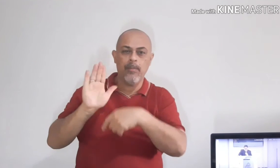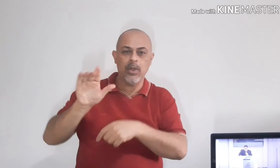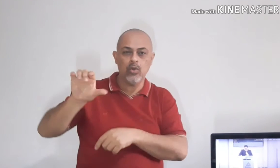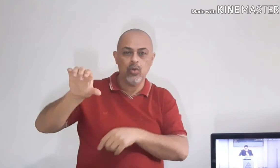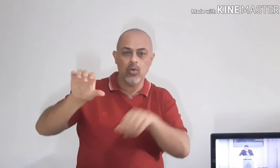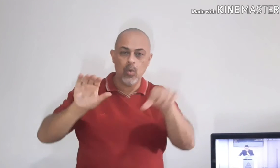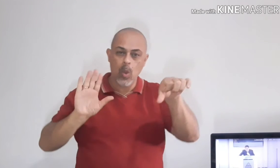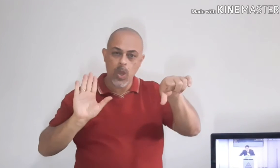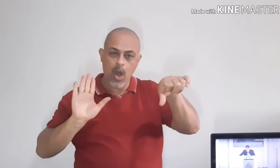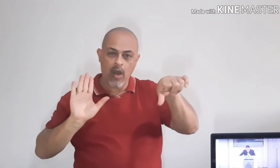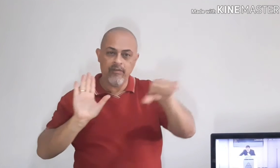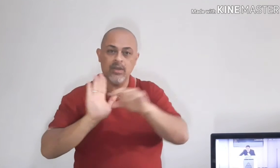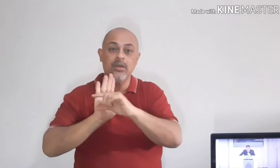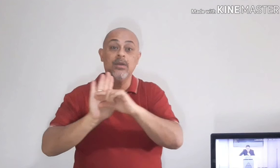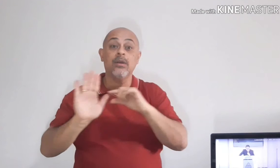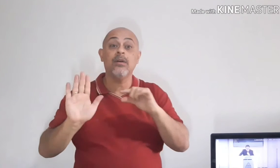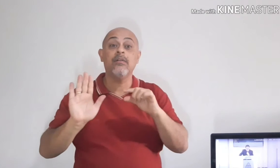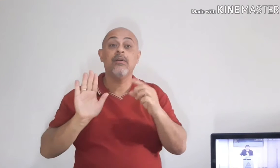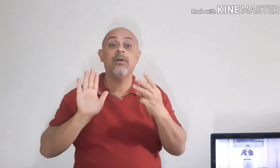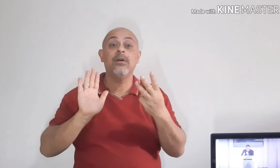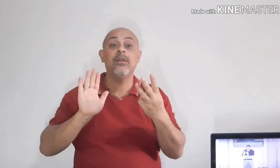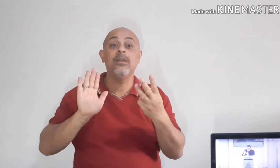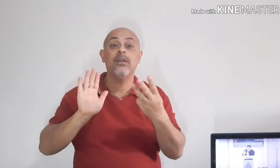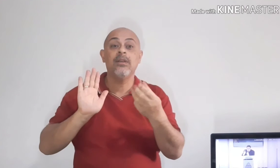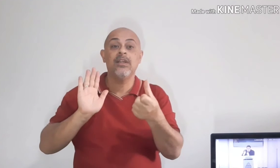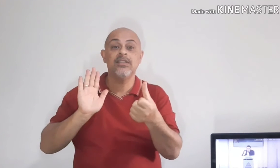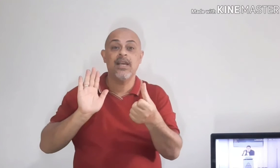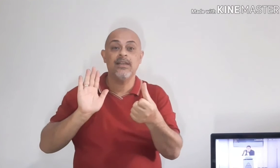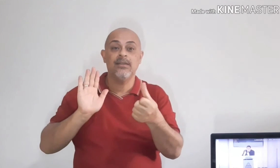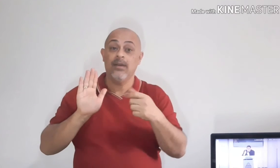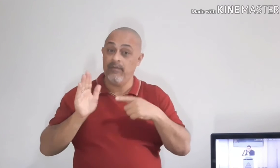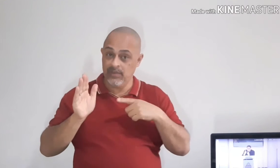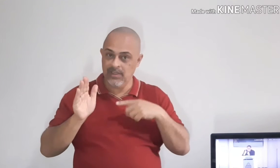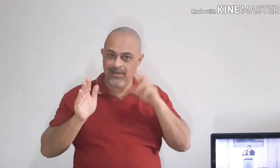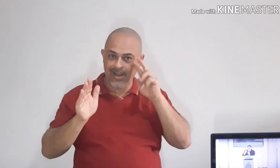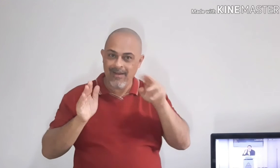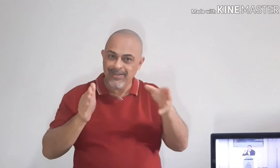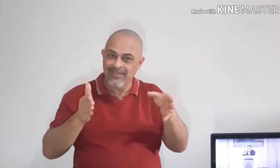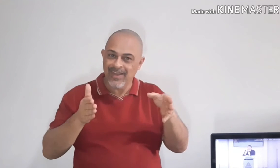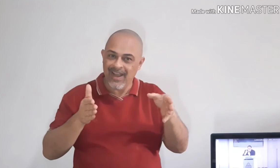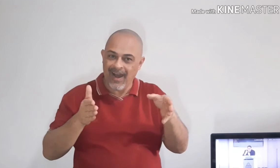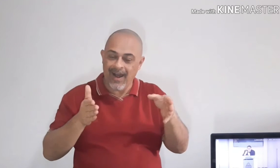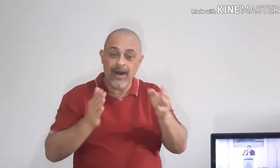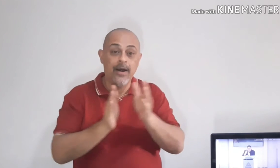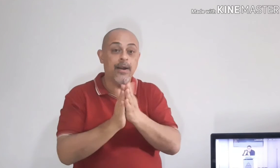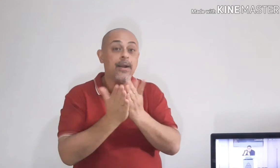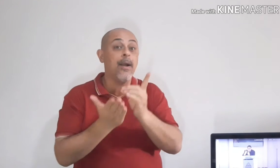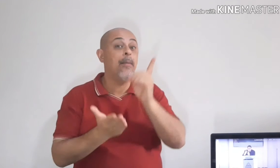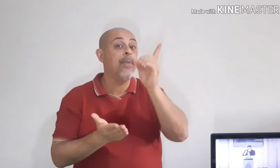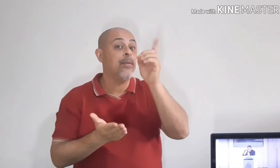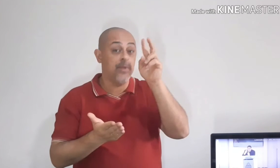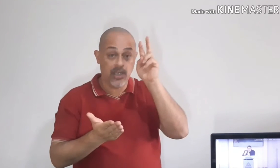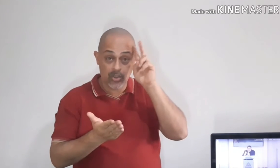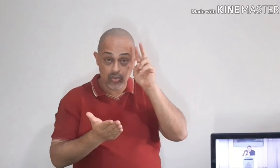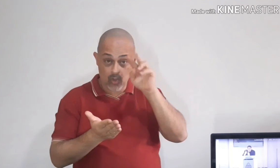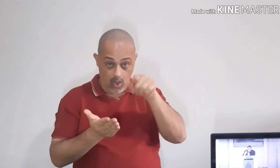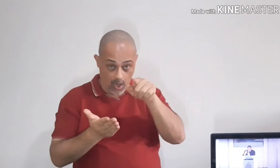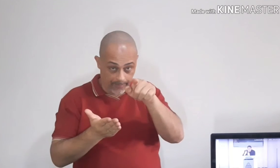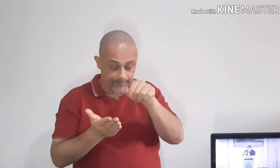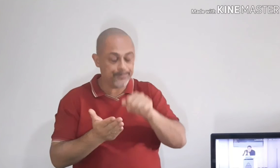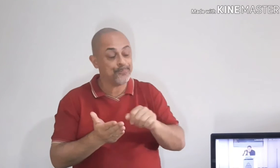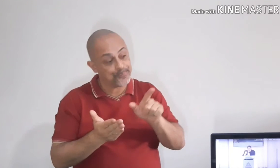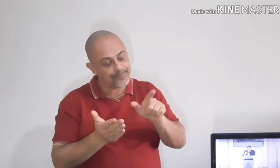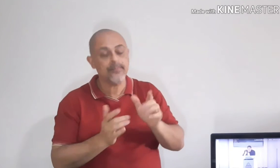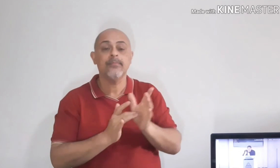do Evangelho de Mateus, versículo 36, nós encontramos a Bíblia dizendo assim sobre Jesus: